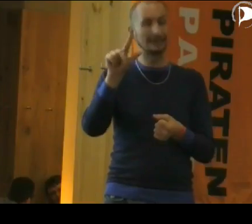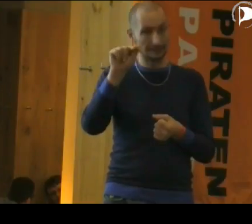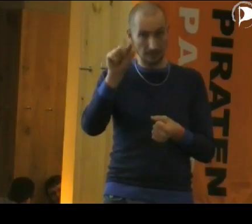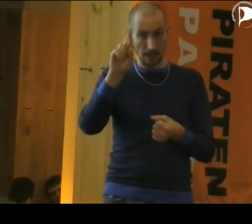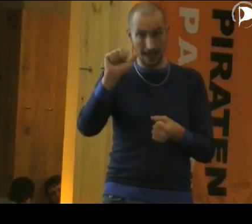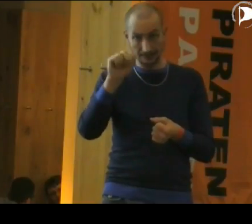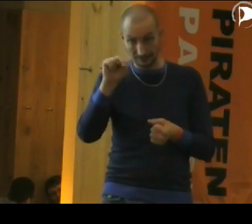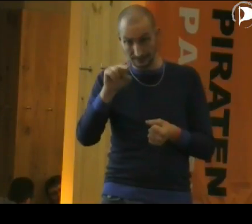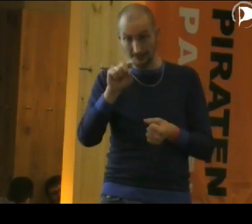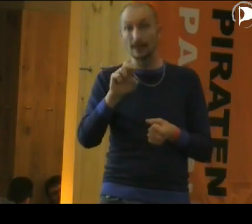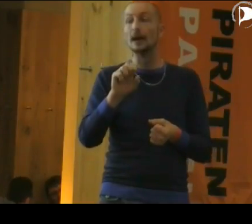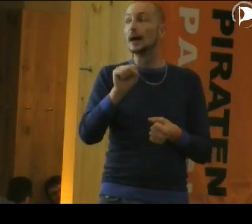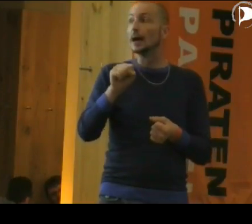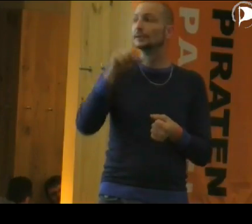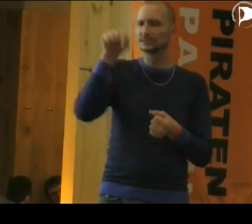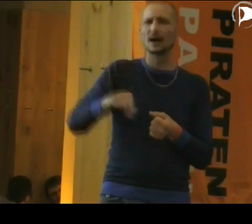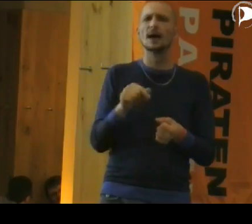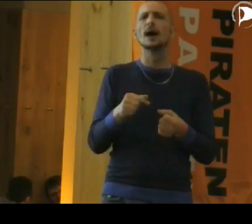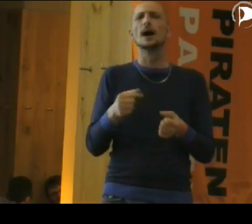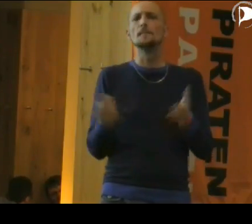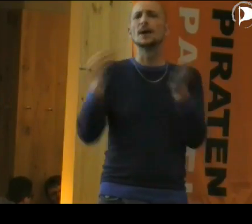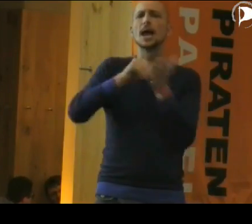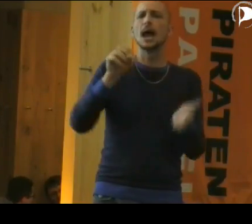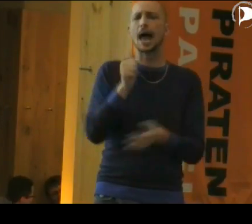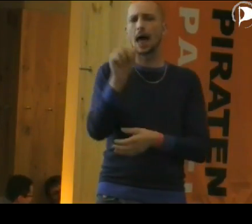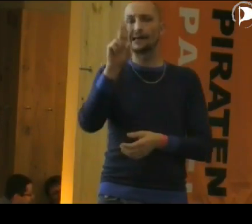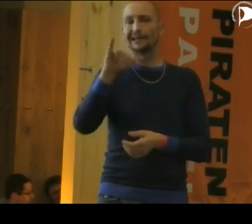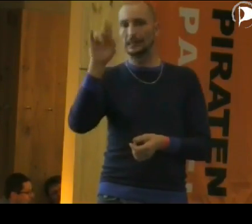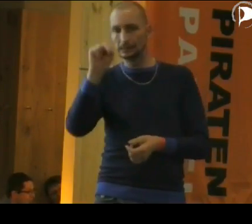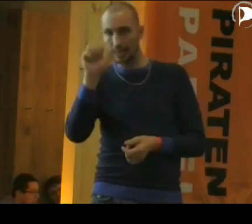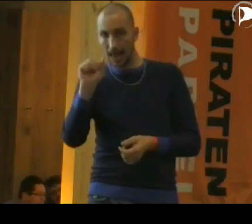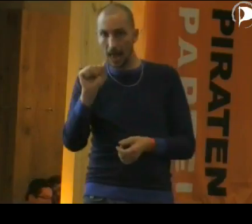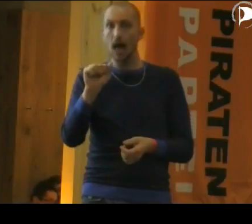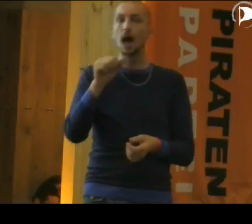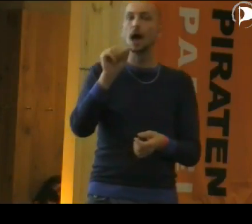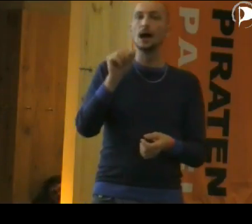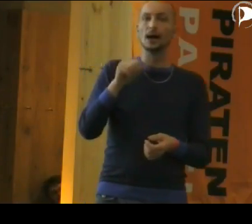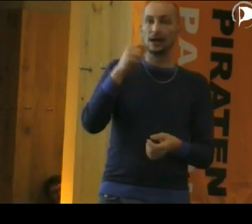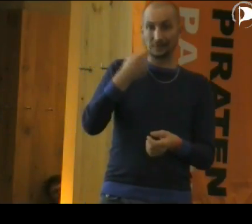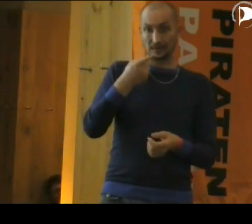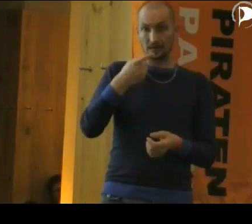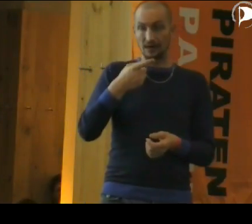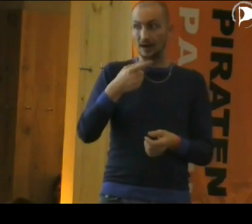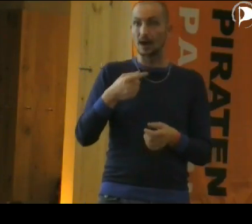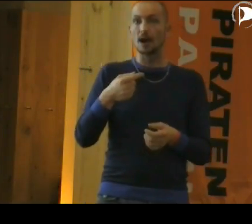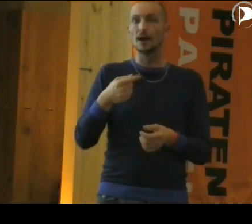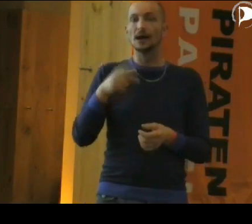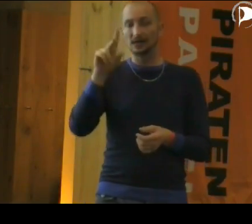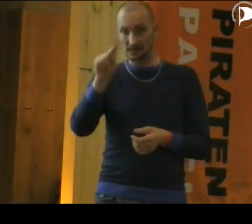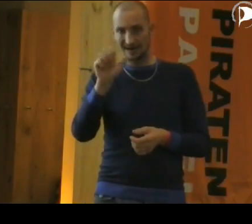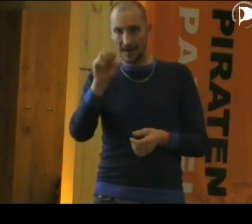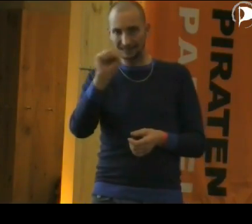war bei einer marina kassel dabei arbeitet offen meint dabei hat auch vorteile gehalten weil es in vielen bereichen schon